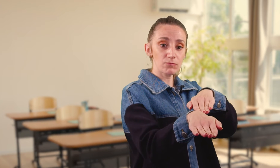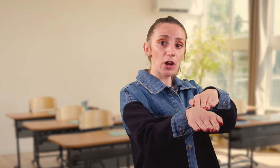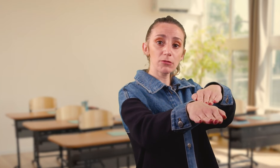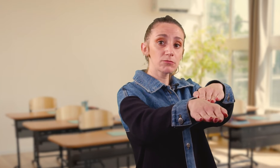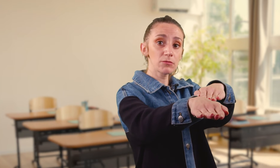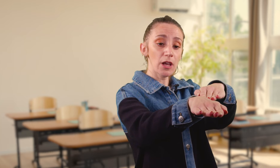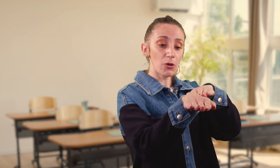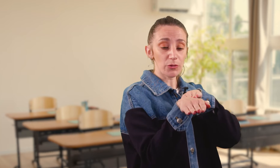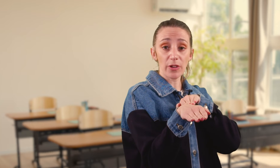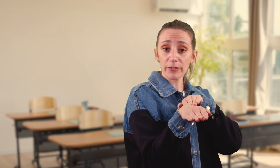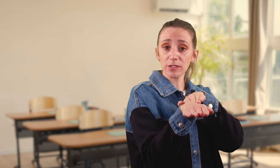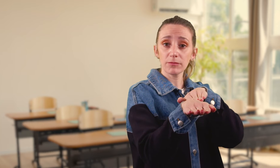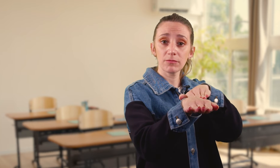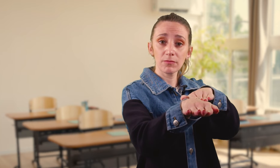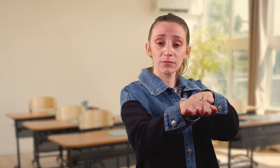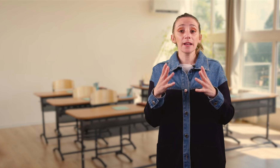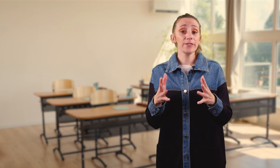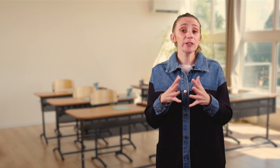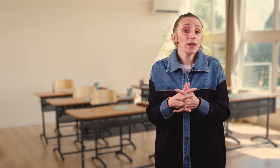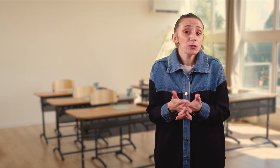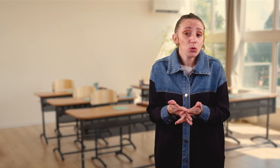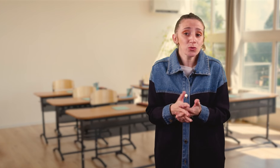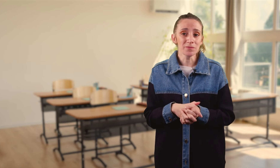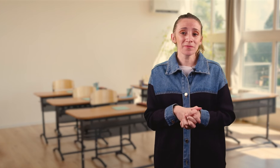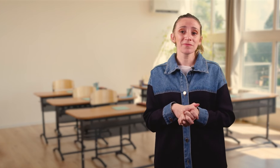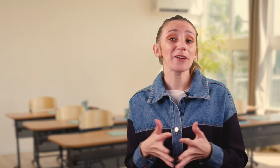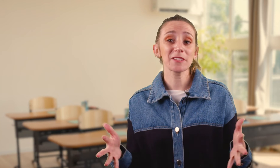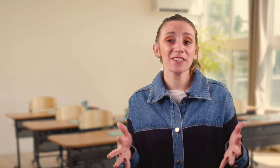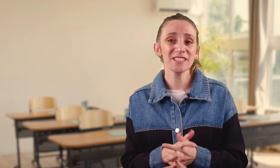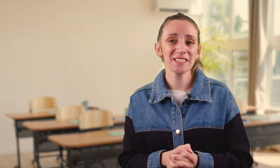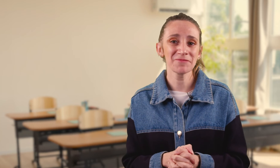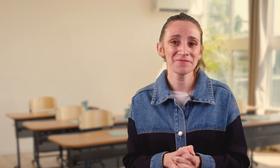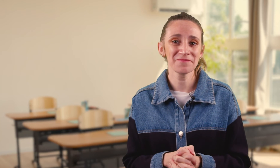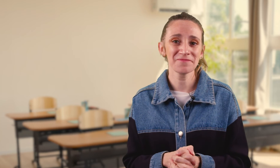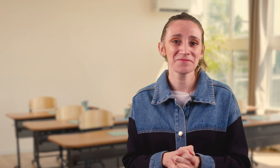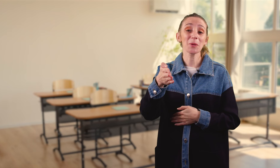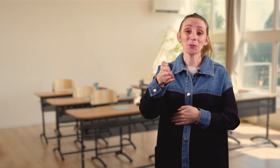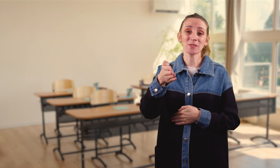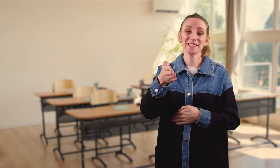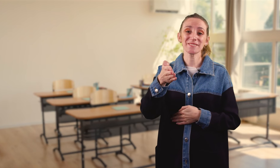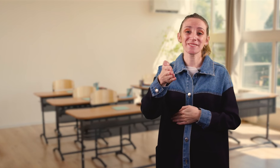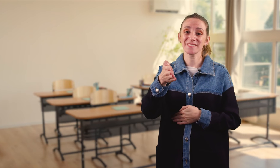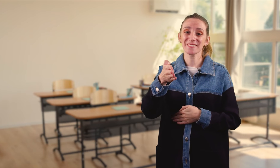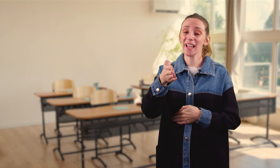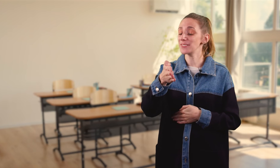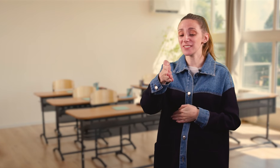voilà, on le fait avancer. Les véhicules à 2 roues, à votre avis, comme ceci.